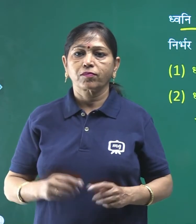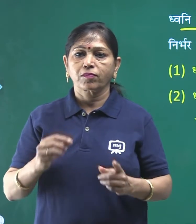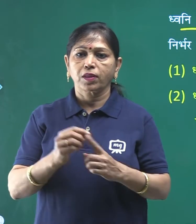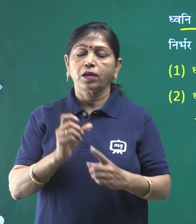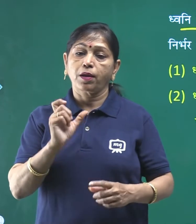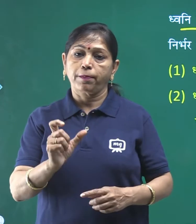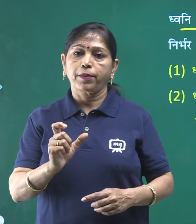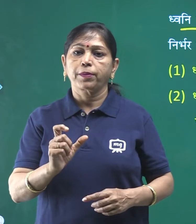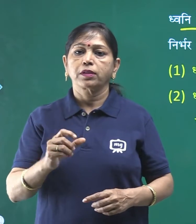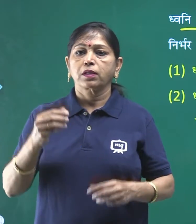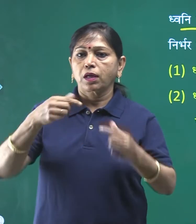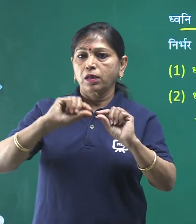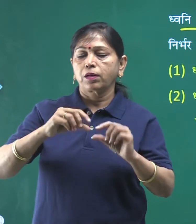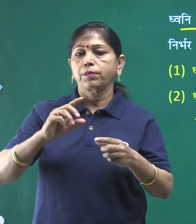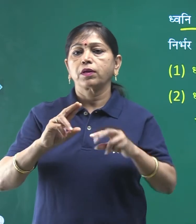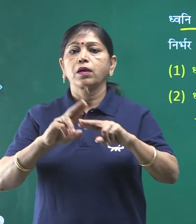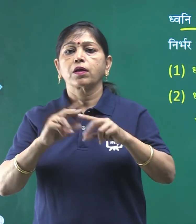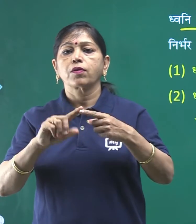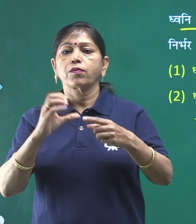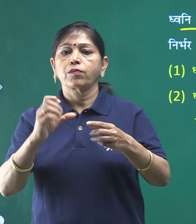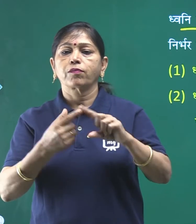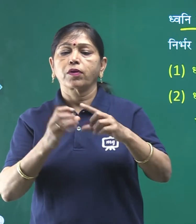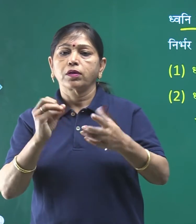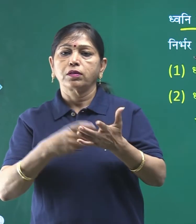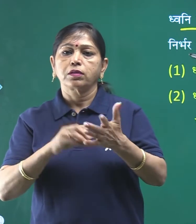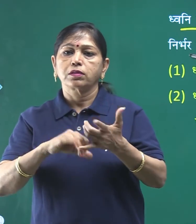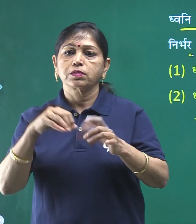प्रबलता निम्न कारकों पर